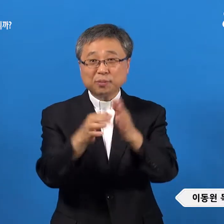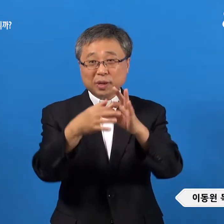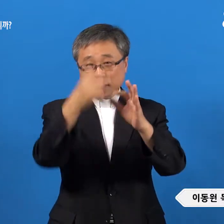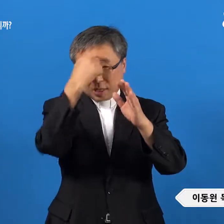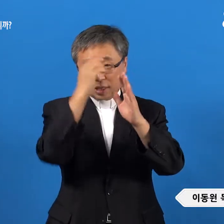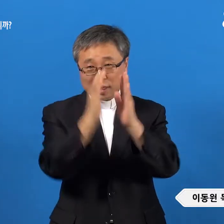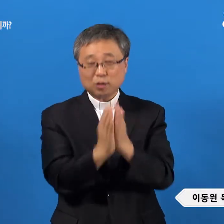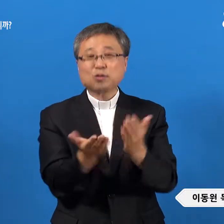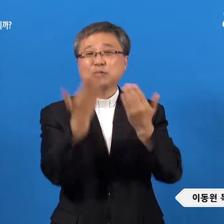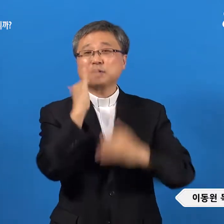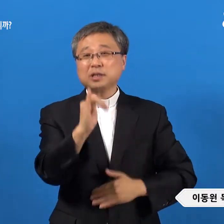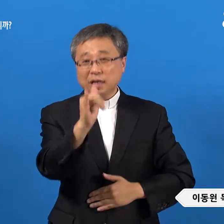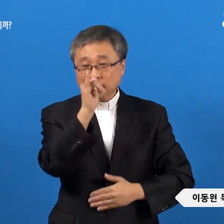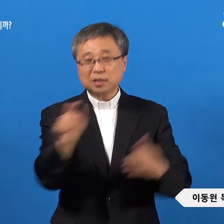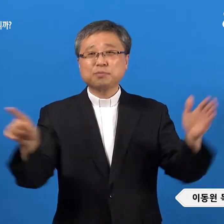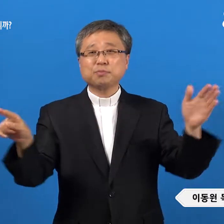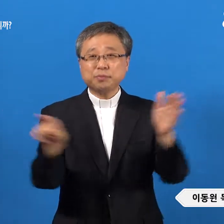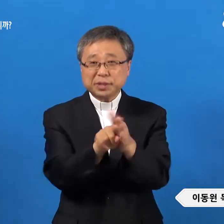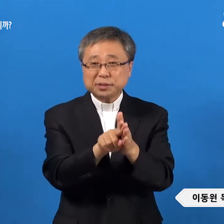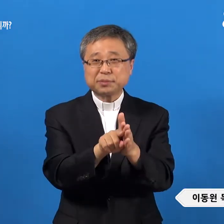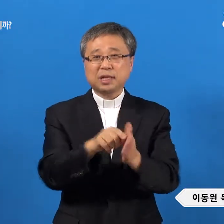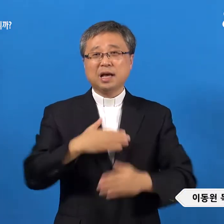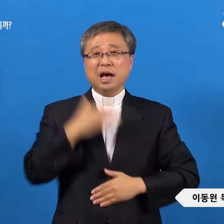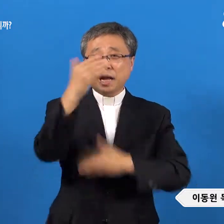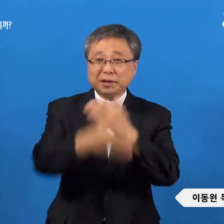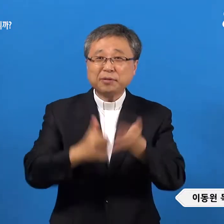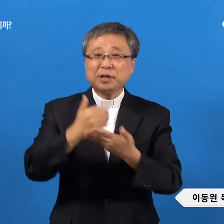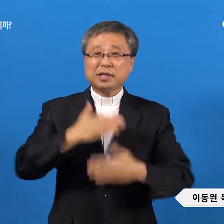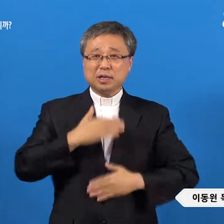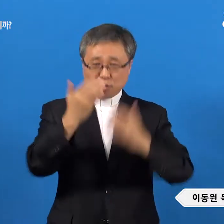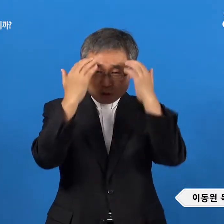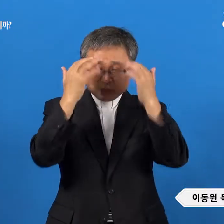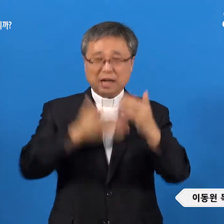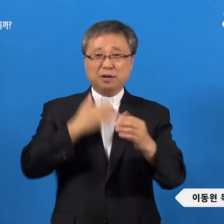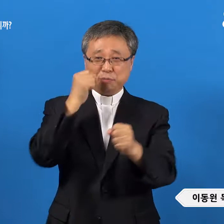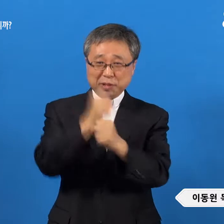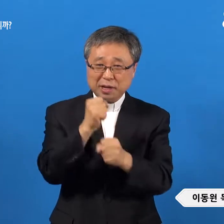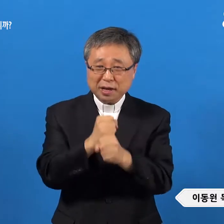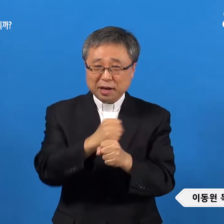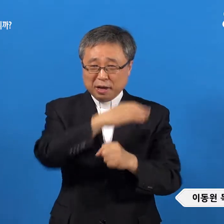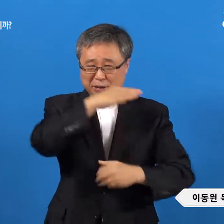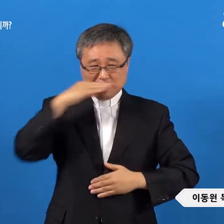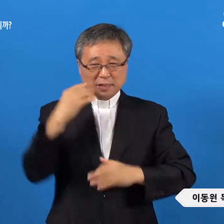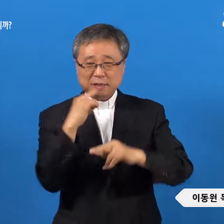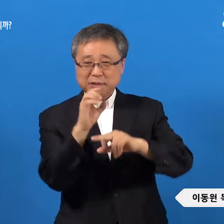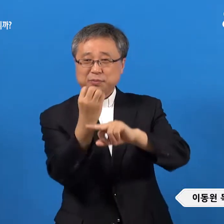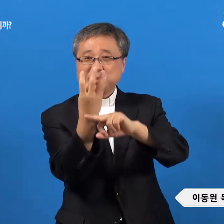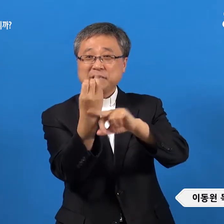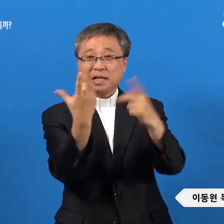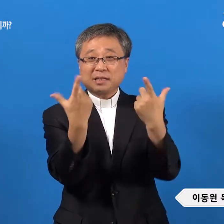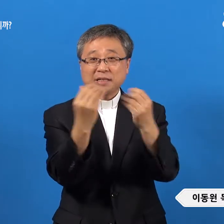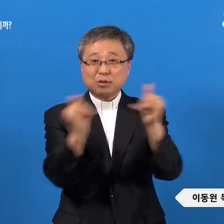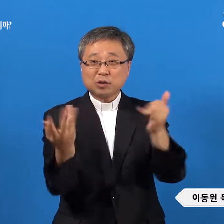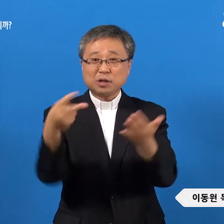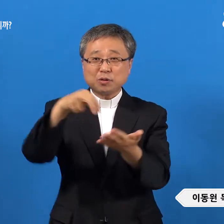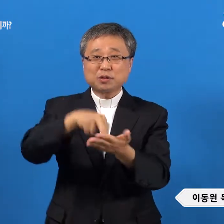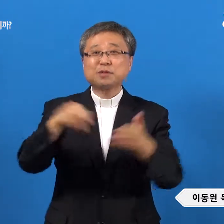드릴 수 있다고 믿습니다. 하나님이 고난이 나를 빚어 정금 같은 하나님의 사람으로 세울 것을 믿습니다. 이